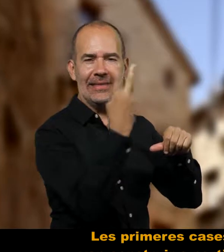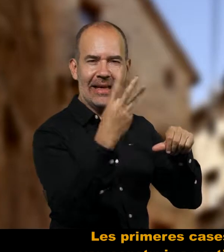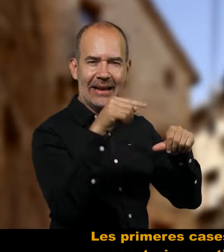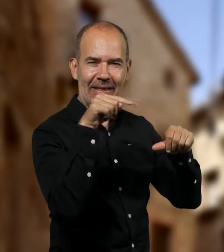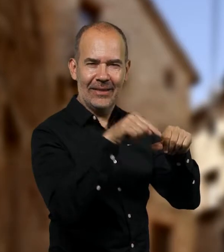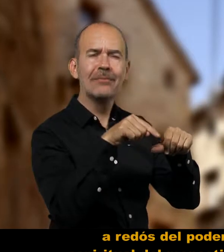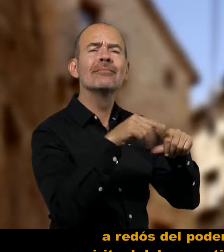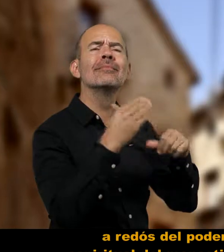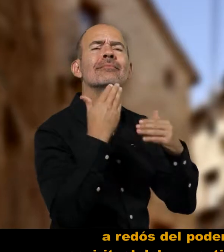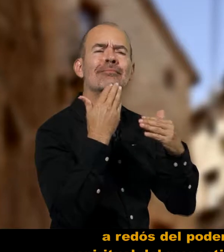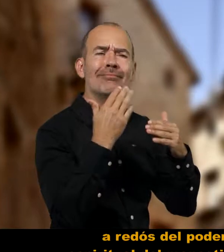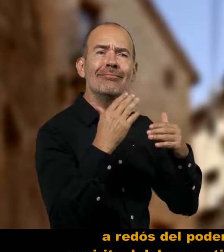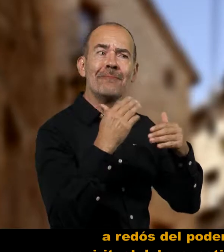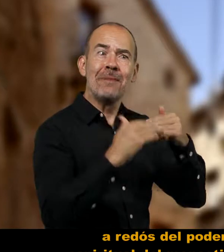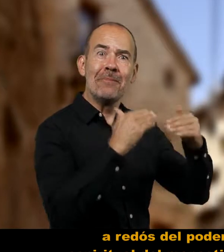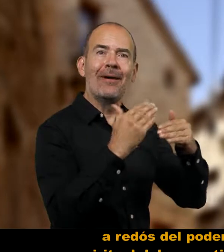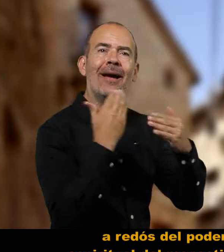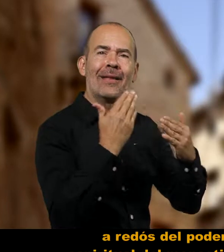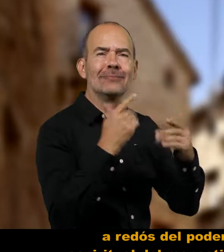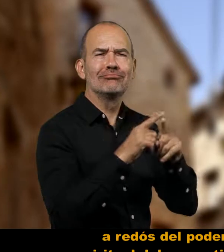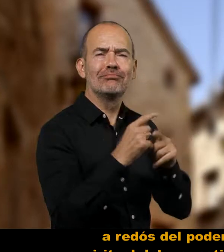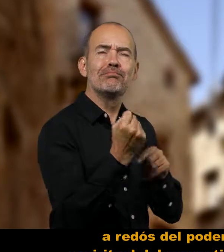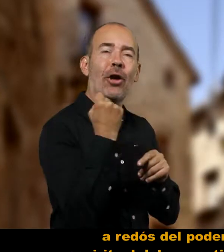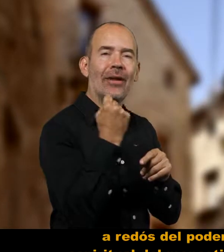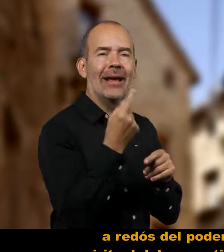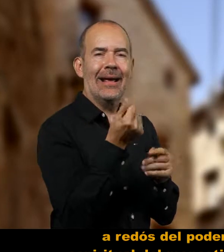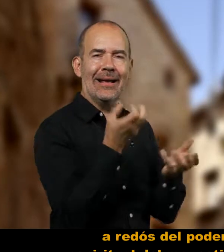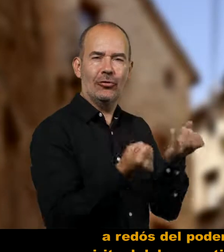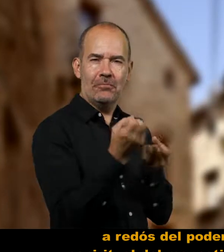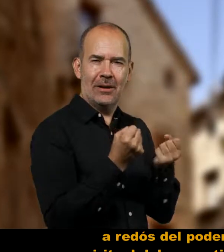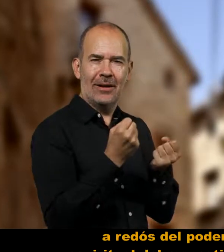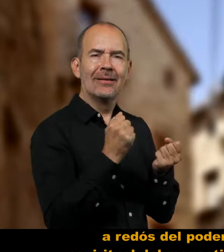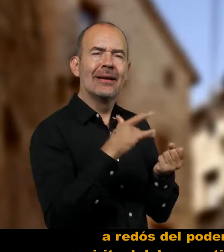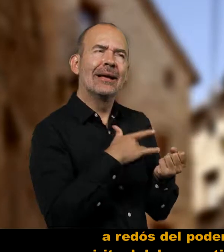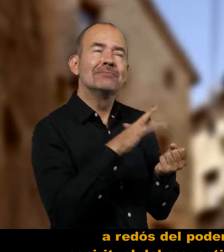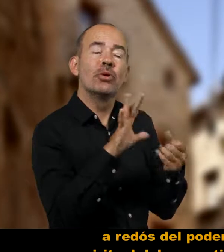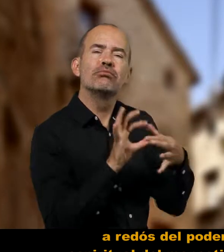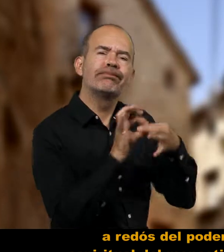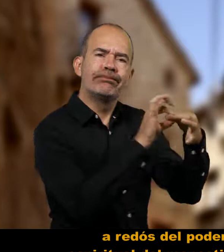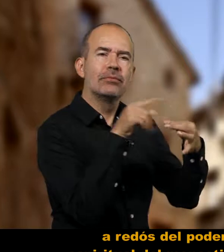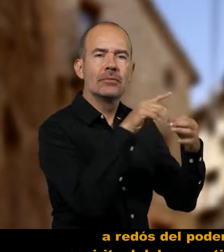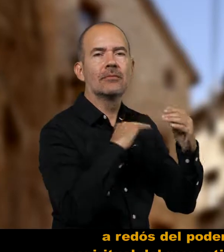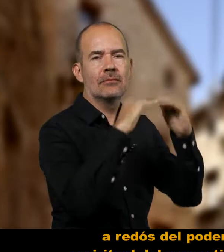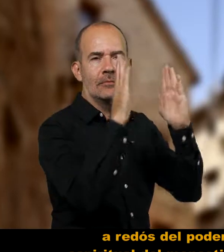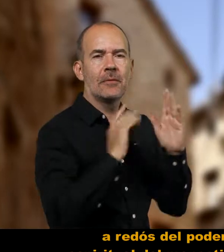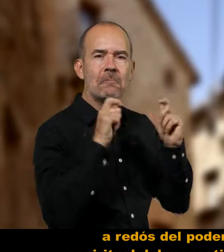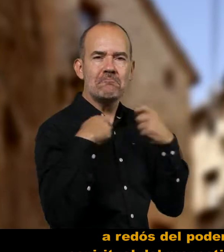Les primeres cases del poble es van construir a partir del segle XIII a redós del poder econòmic i espiritual